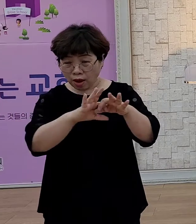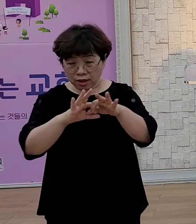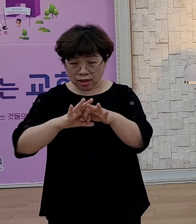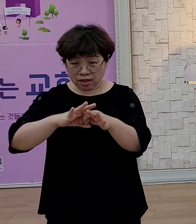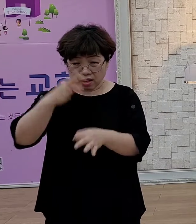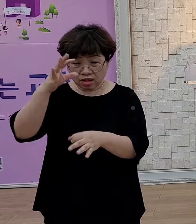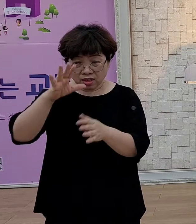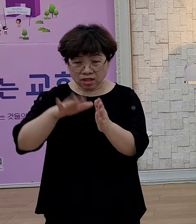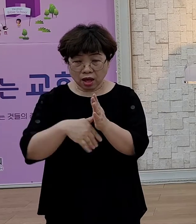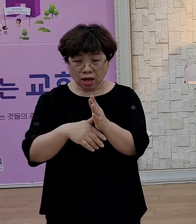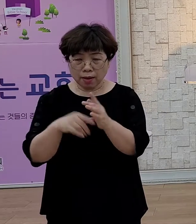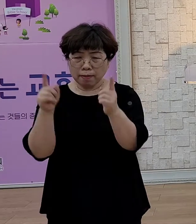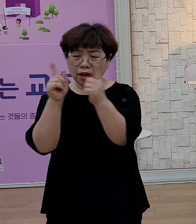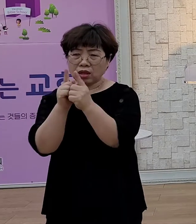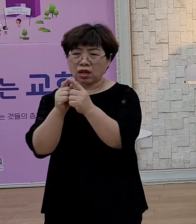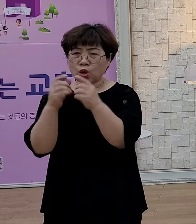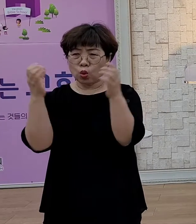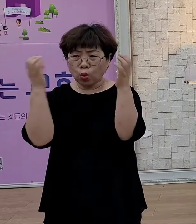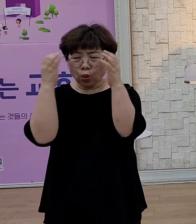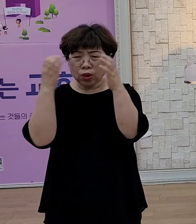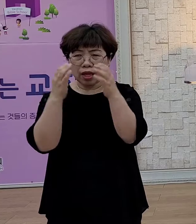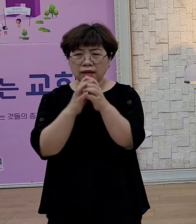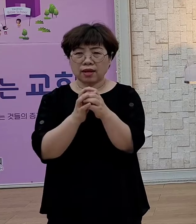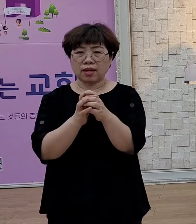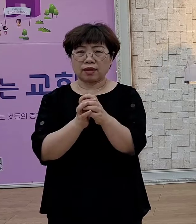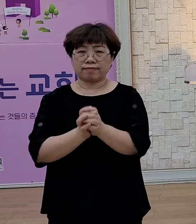중에 대부분이에요. 여러분 우리가